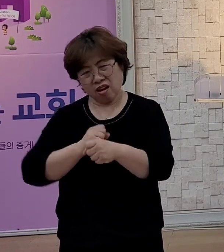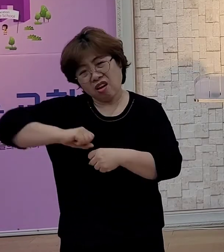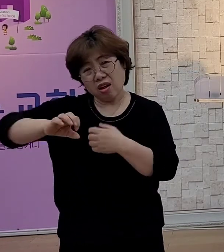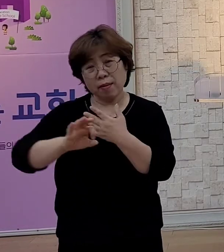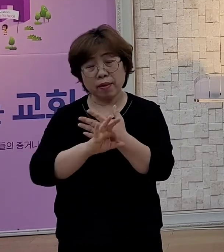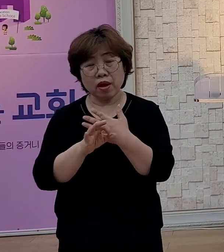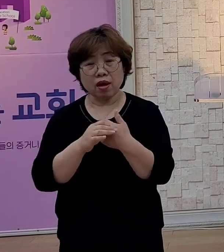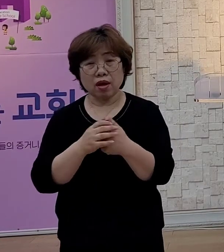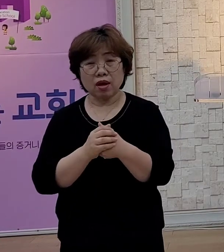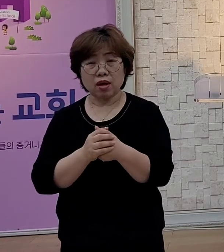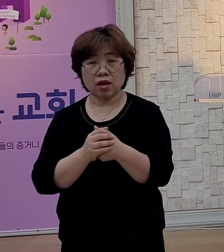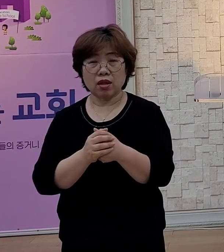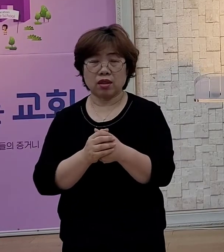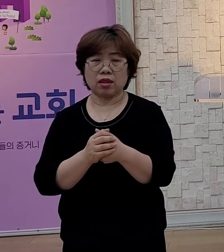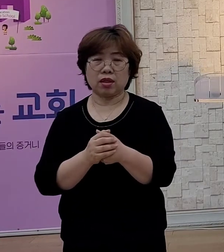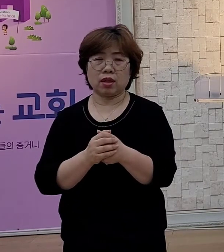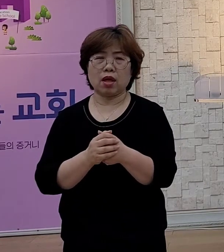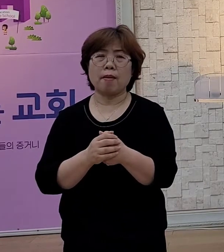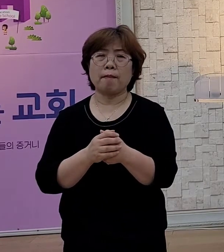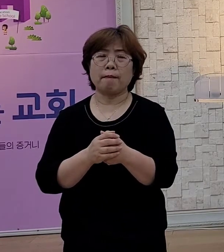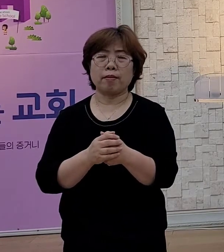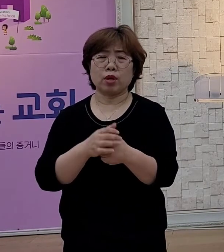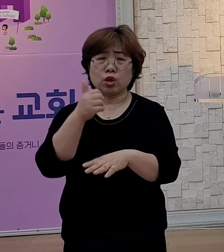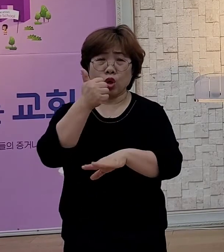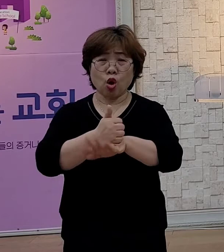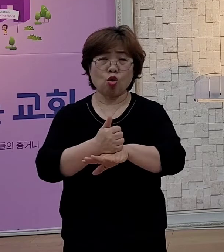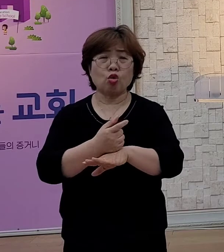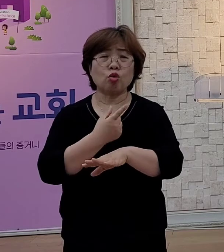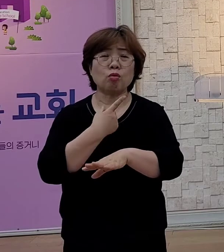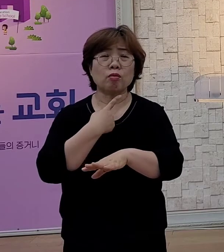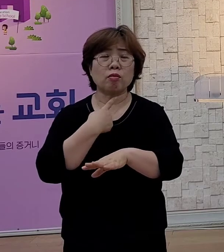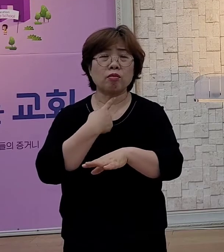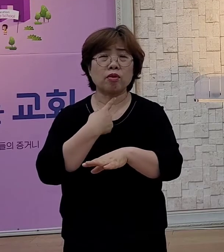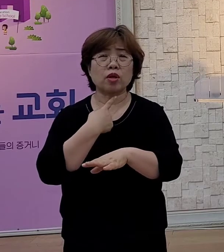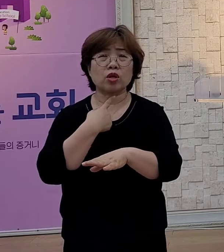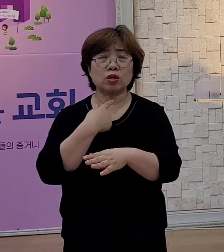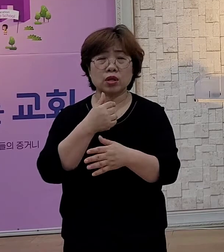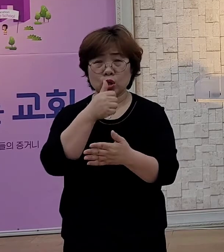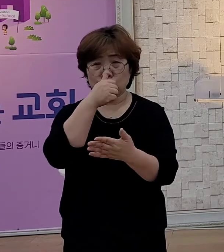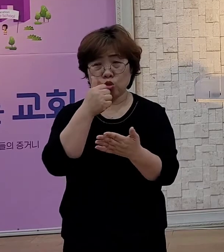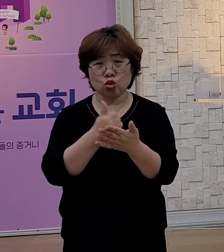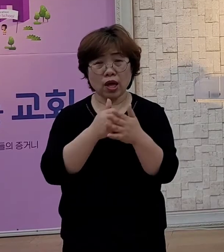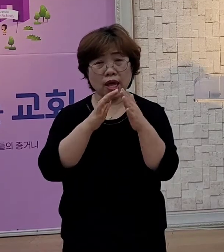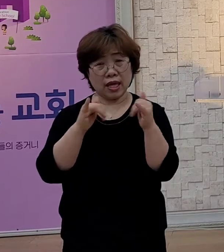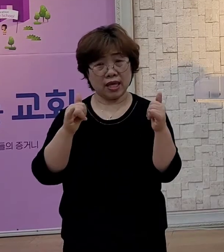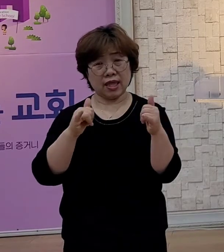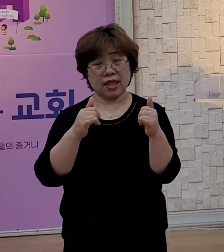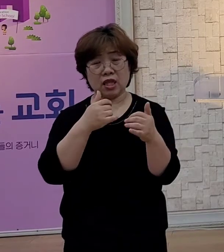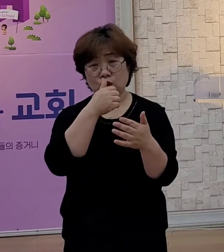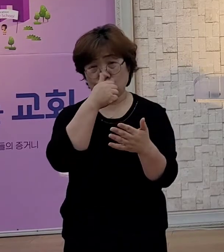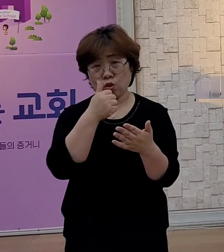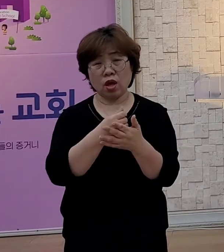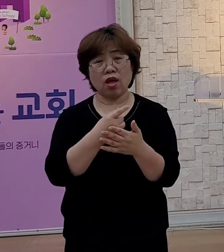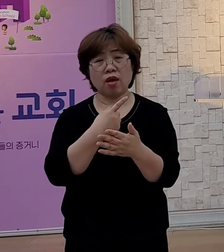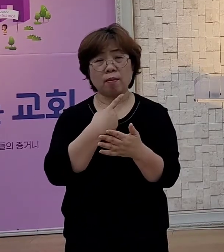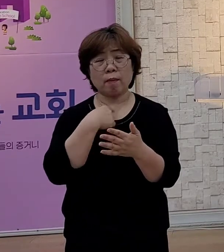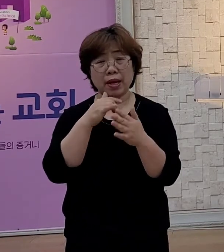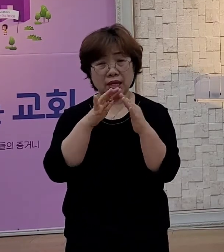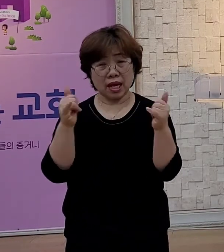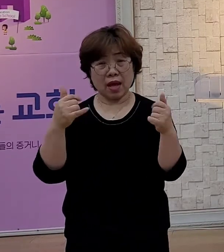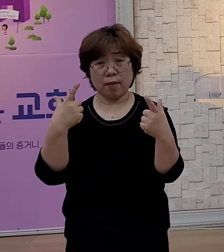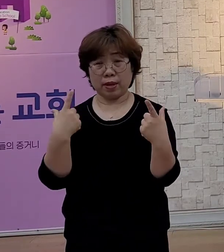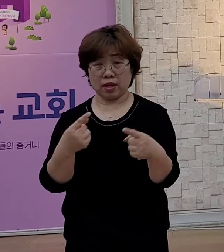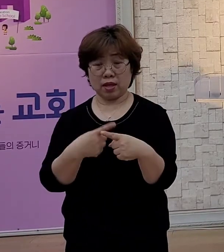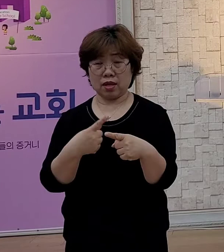그러면 저는 율법을 어긴 자, 다른 말로 하면 죄인이 되는 거예요. 죄인. 아무리 다른 거 다